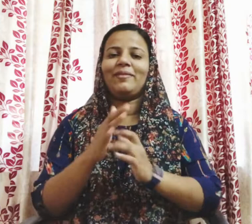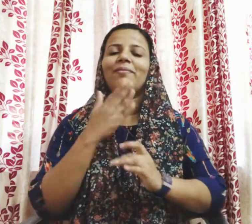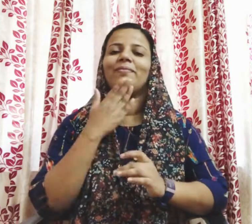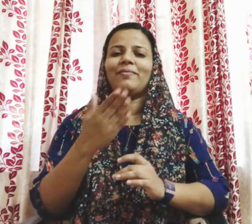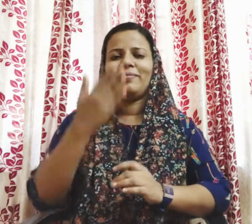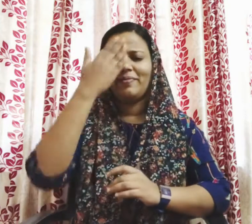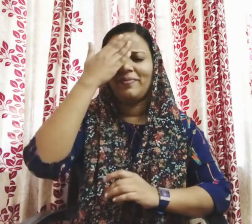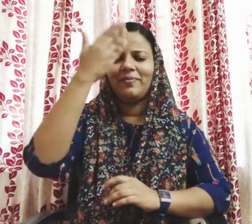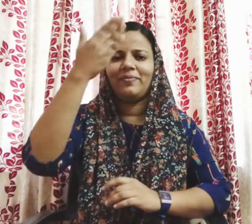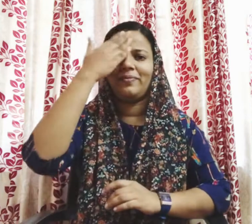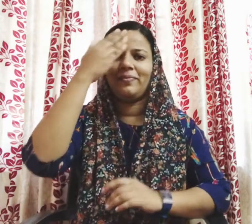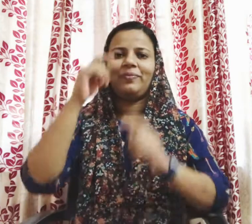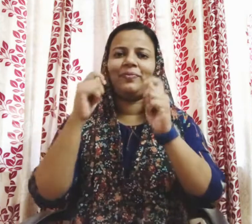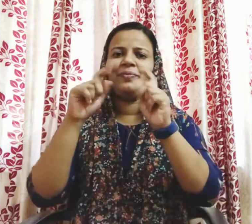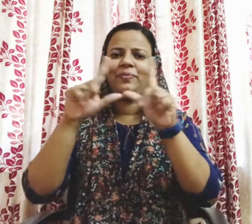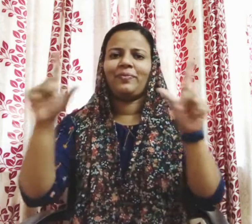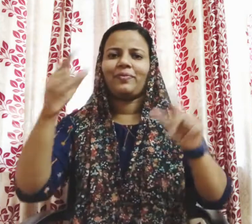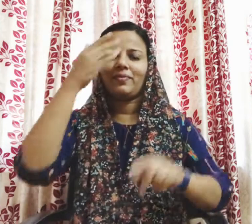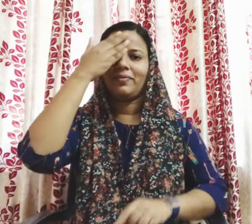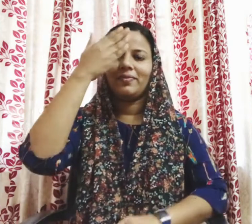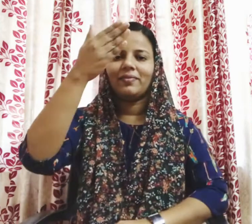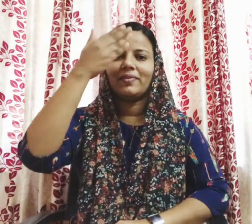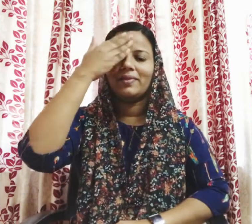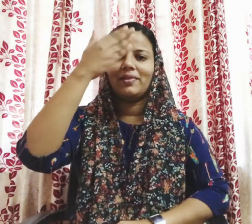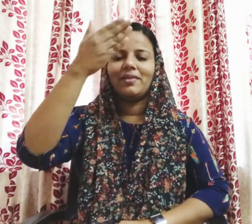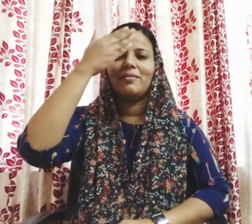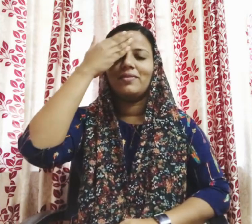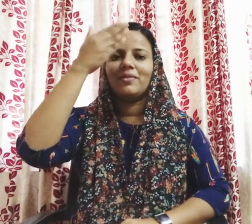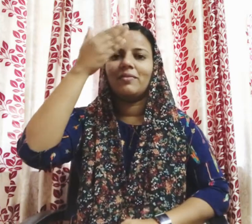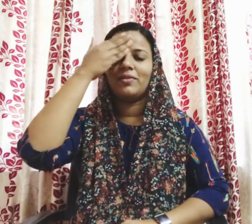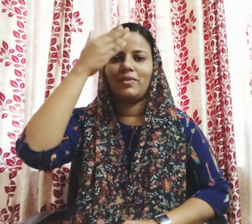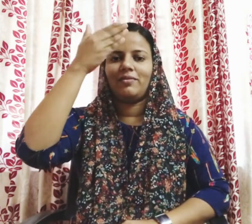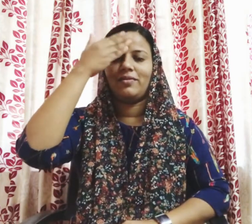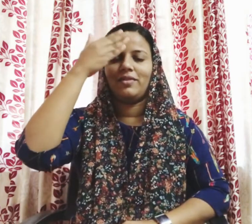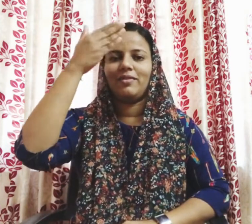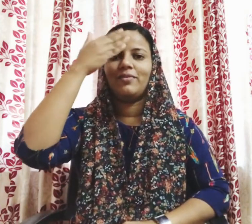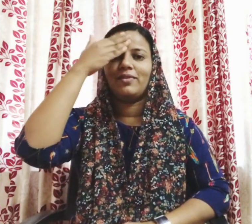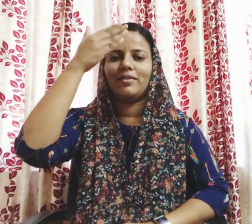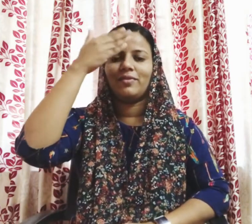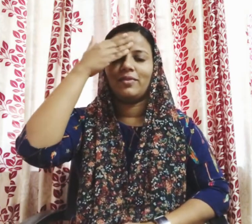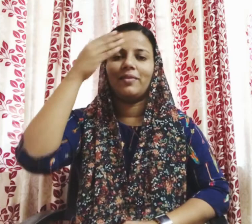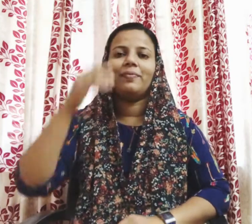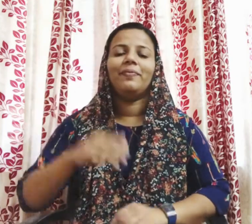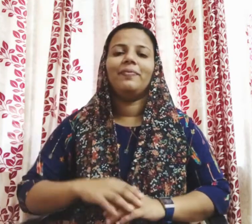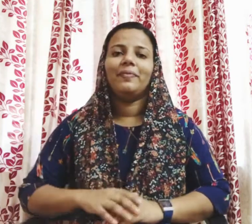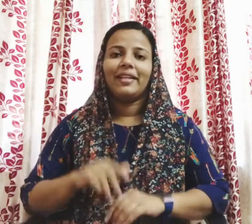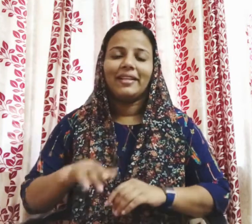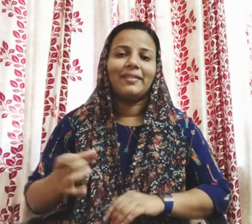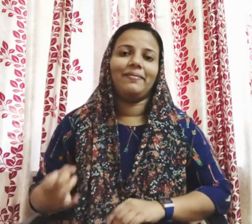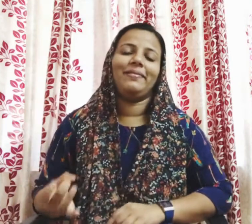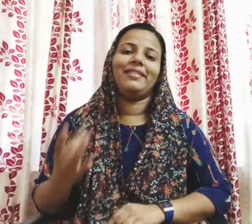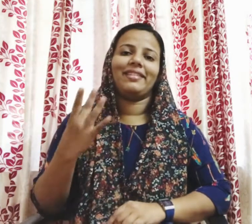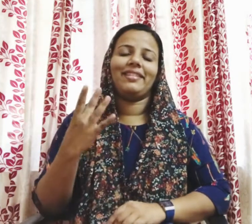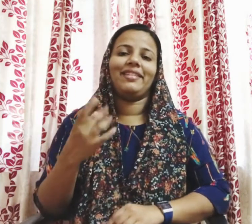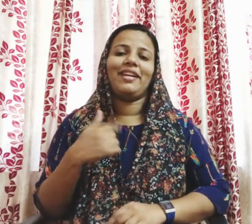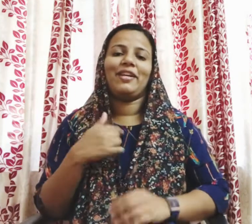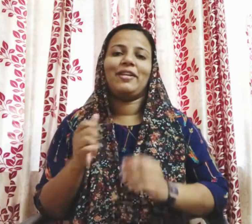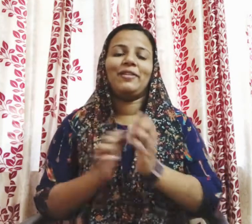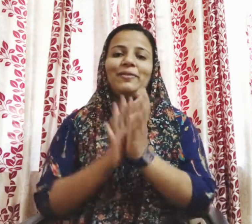ഉണർത്തിയതോർത്ത് കർത്താവിന് സ്തോത്രം പറയാം. ഹല്ലേലൂയ. സ്തോത്രം, സ്തോത്രം, സ്തോത്രം, സ്തോത്രം, സ്തോത്രം, സ്തോത്രം, സ്തോത്രം, സ്തോത്രം. ആമേൻ. ഈ പകൽക്കാലവും